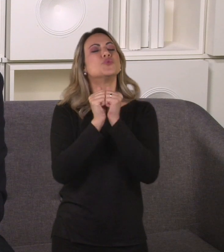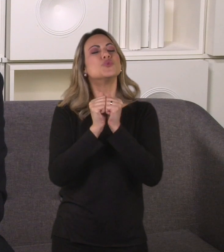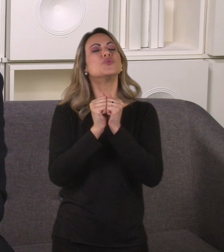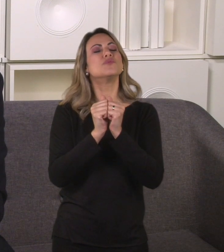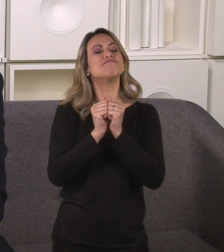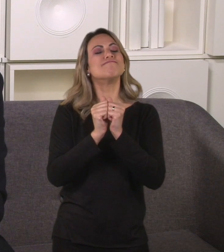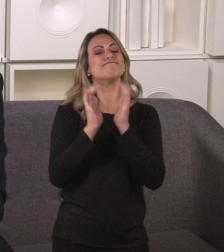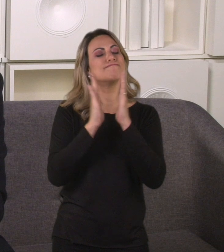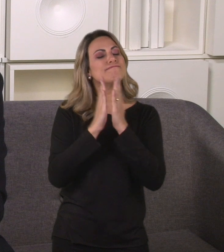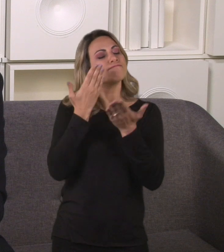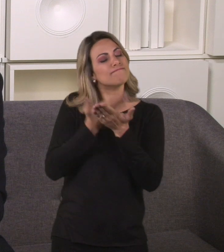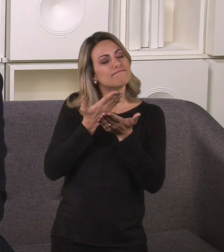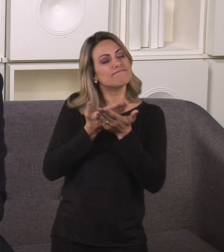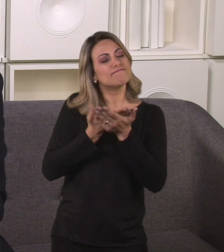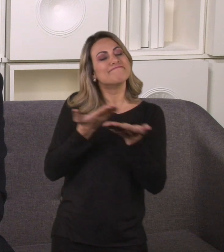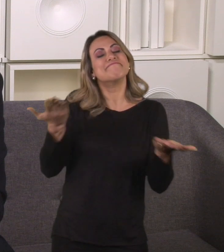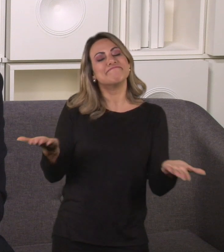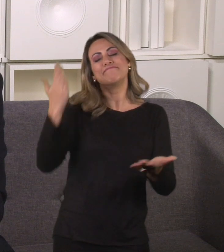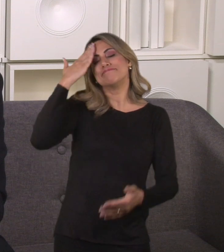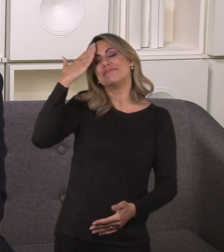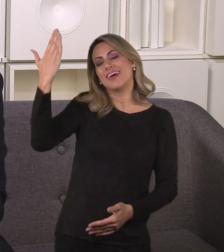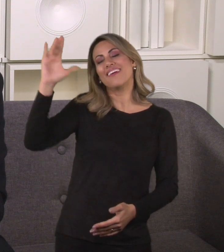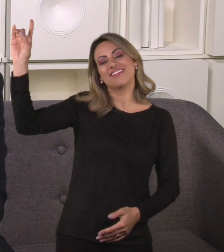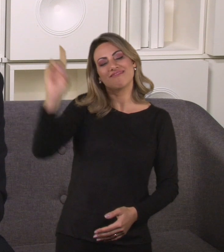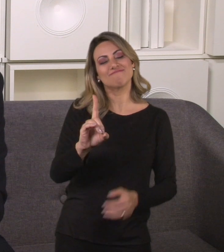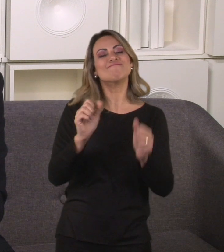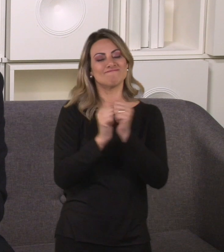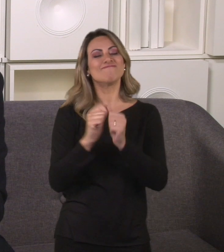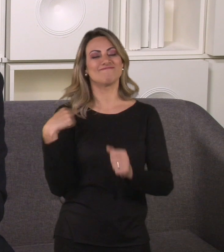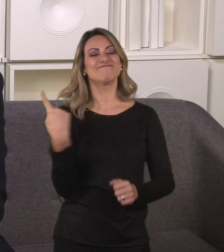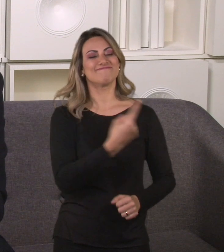graças, porque o Senhor está conosco.